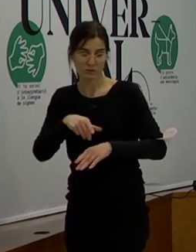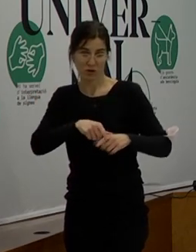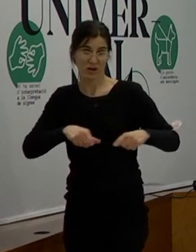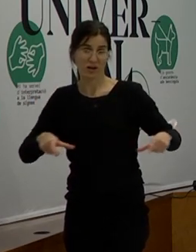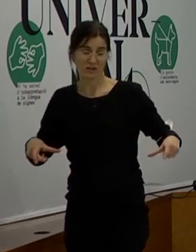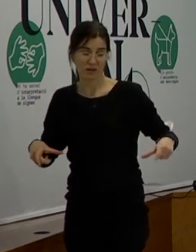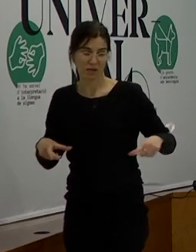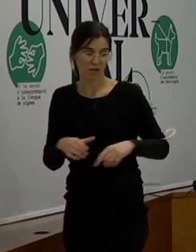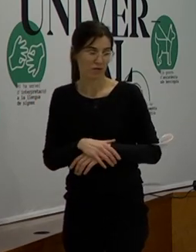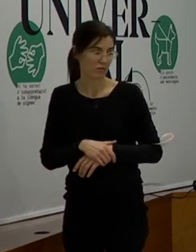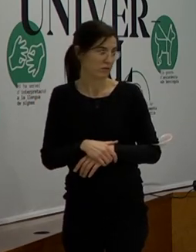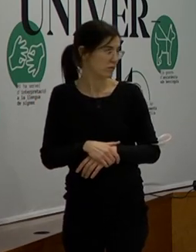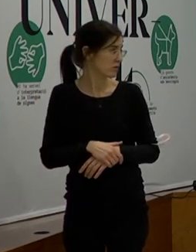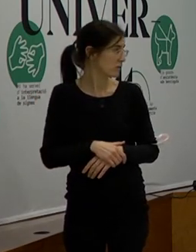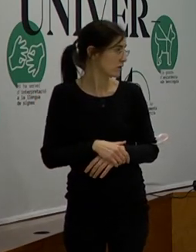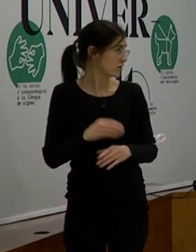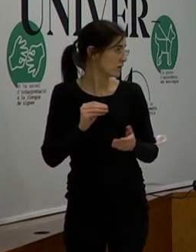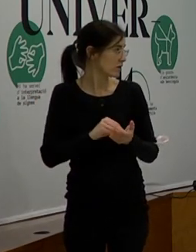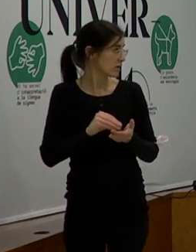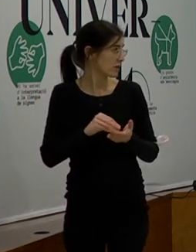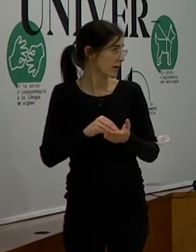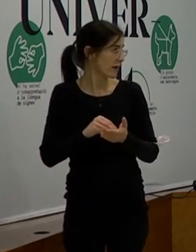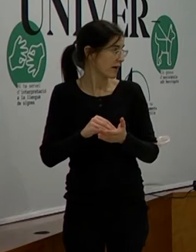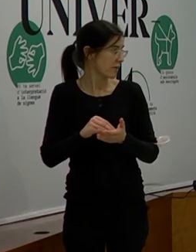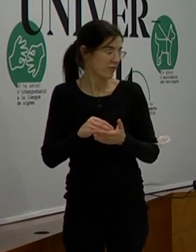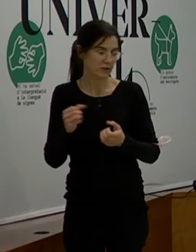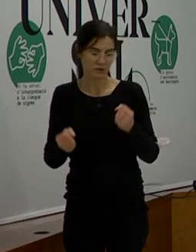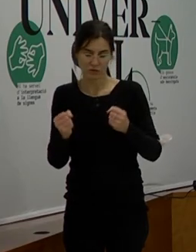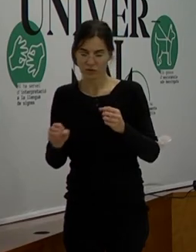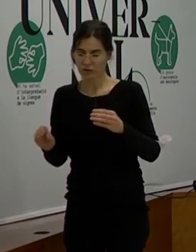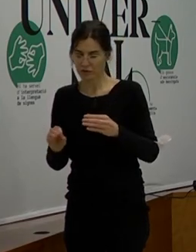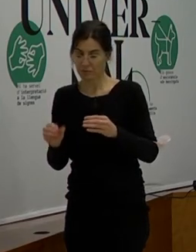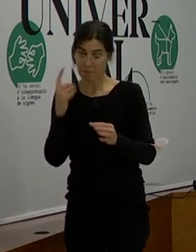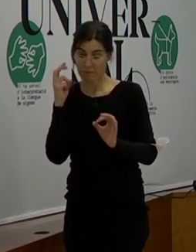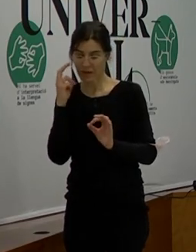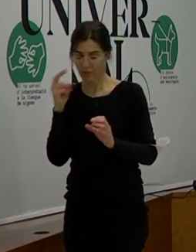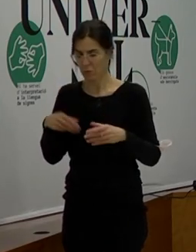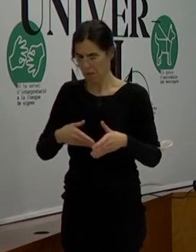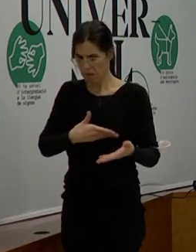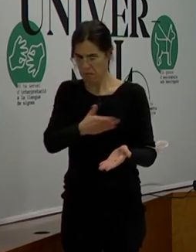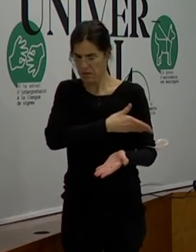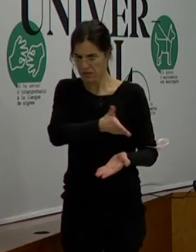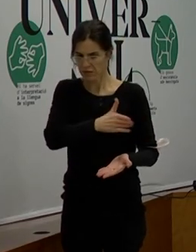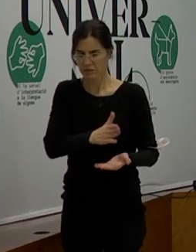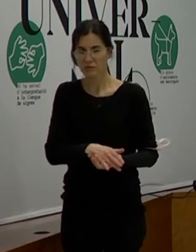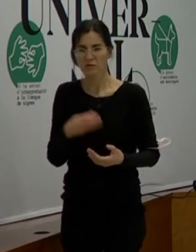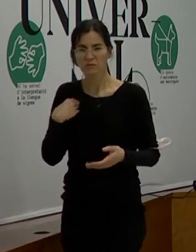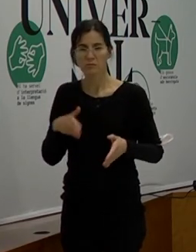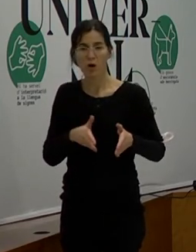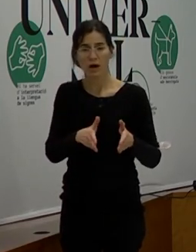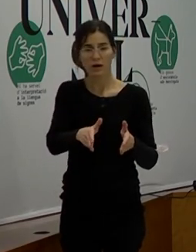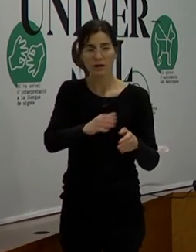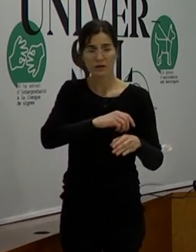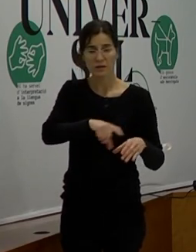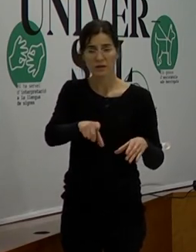calçada, no? Més una vegada paren els cotxes perquè tenen miedo, perquè passes, home, que passes. Però per la vorera m'han